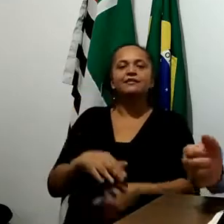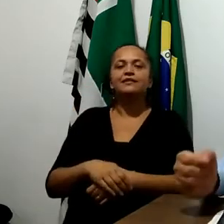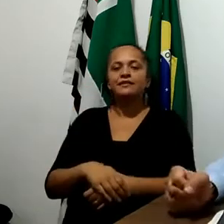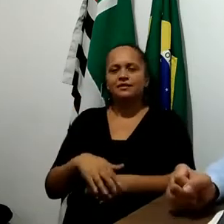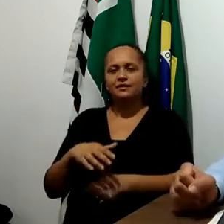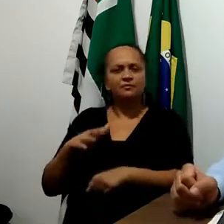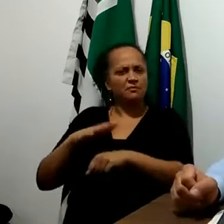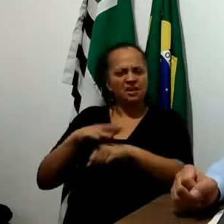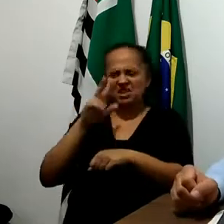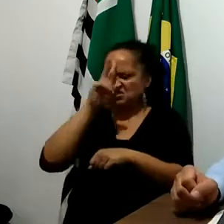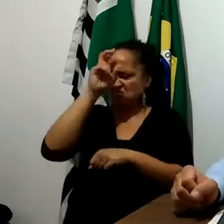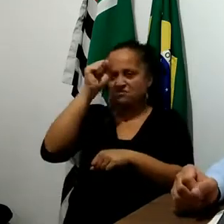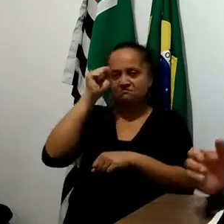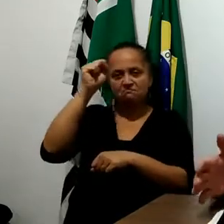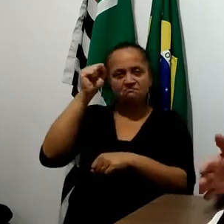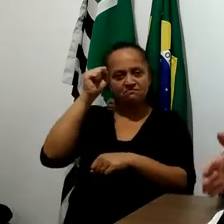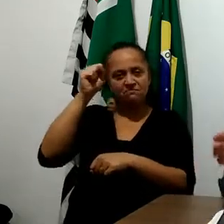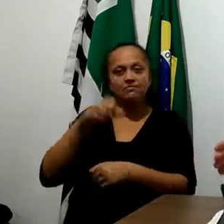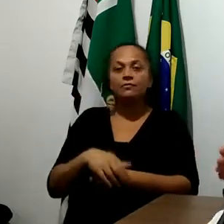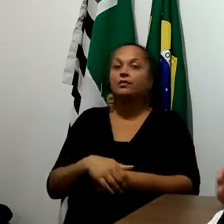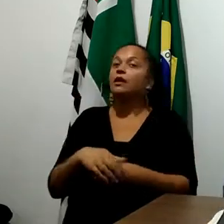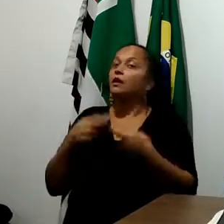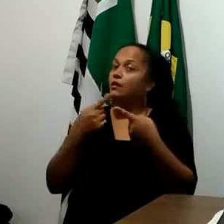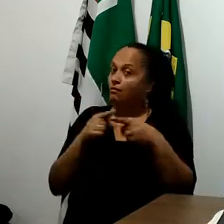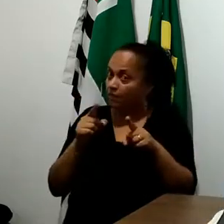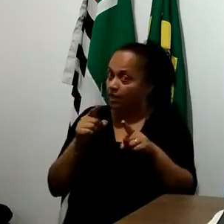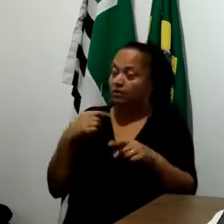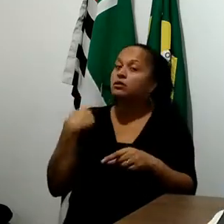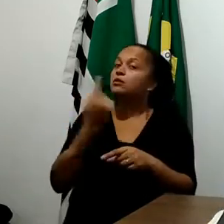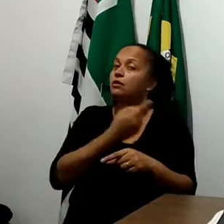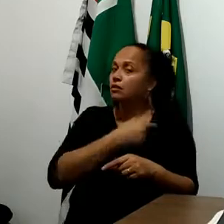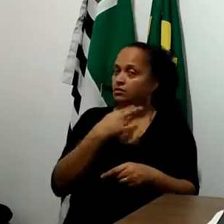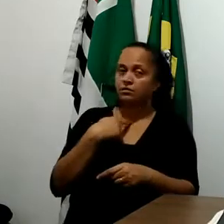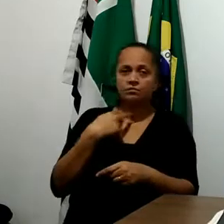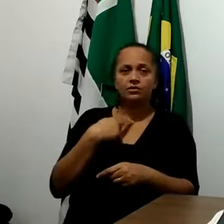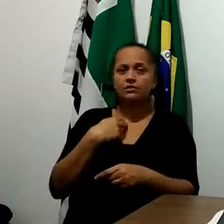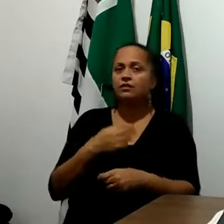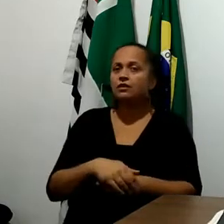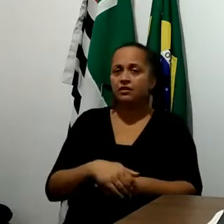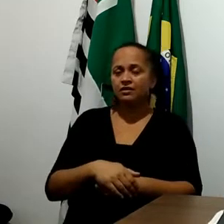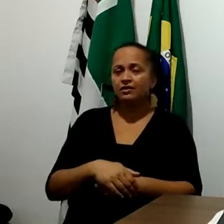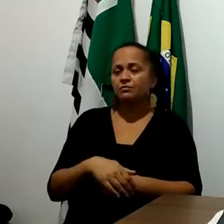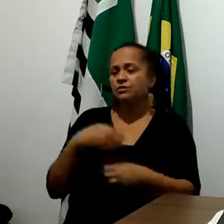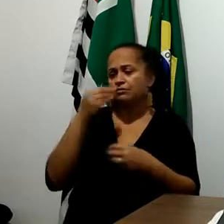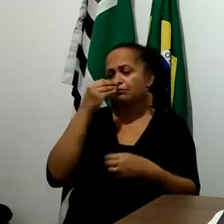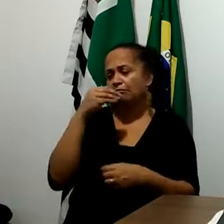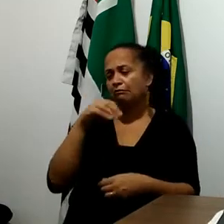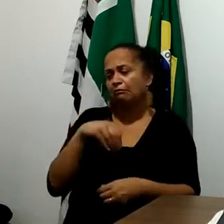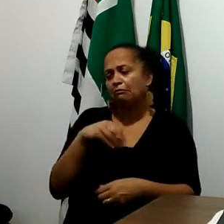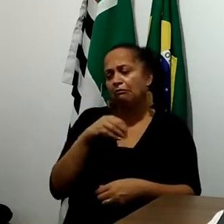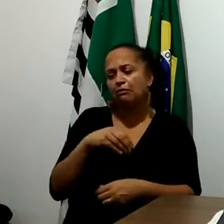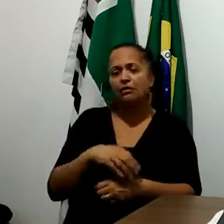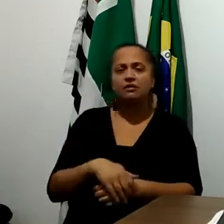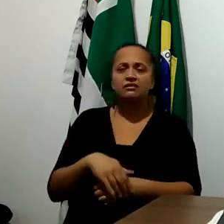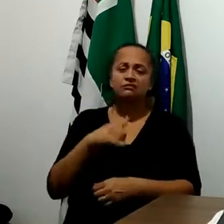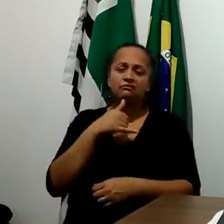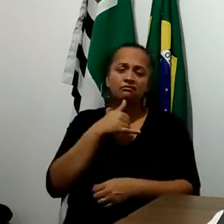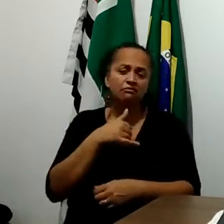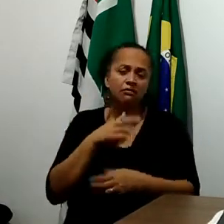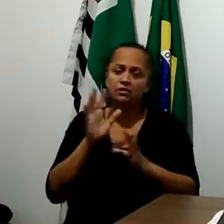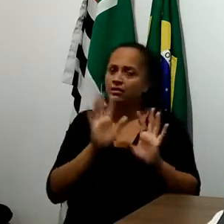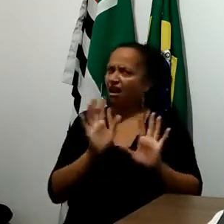muito mais forte. Só que nós não podemos de forma nenhuma nos desanimar. A gente não